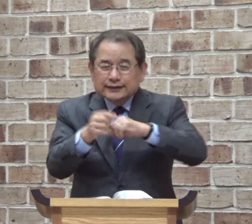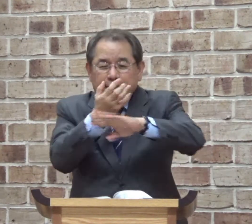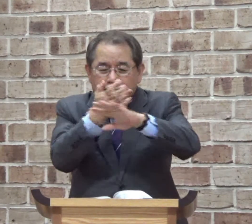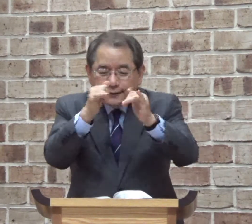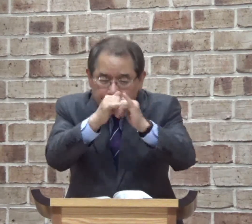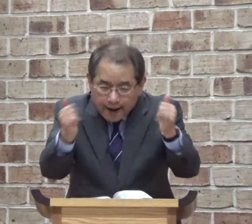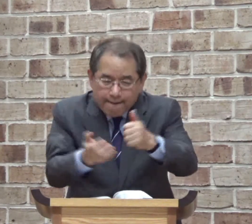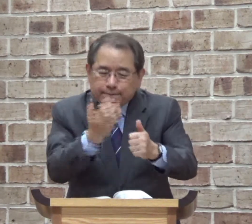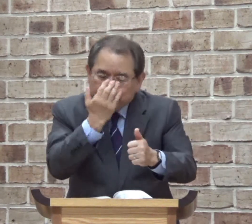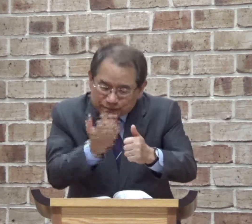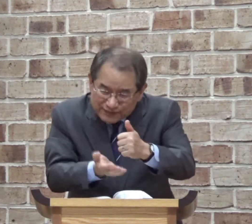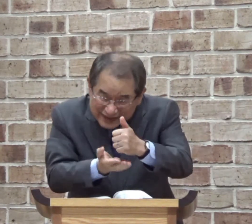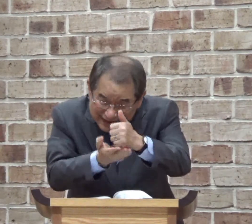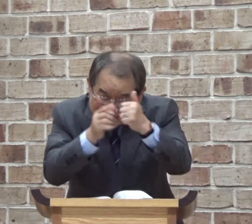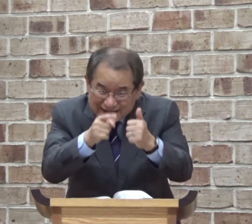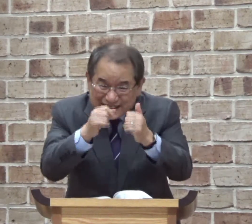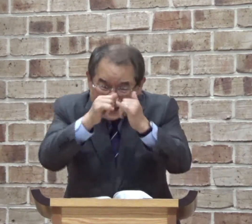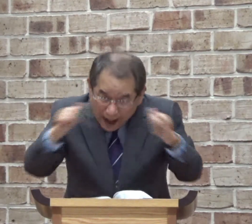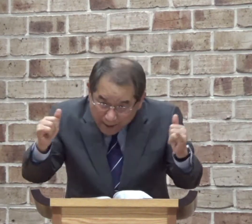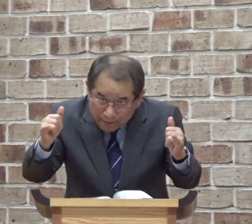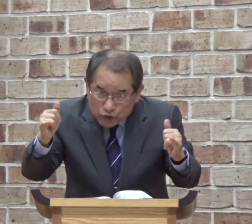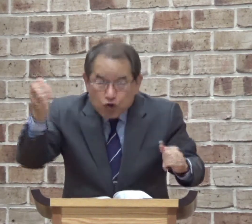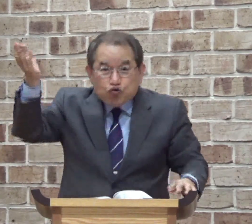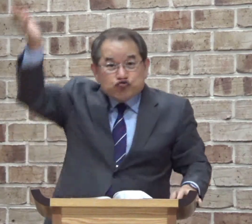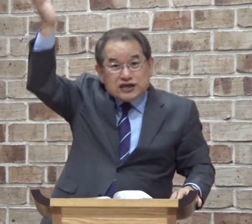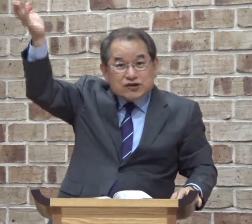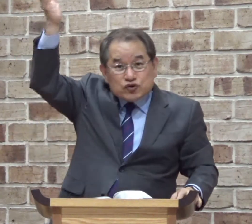쳐다볼 시간이 없답니다. 라고 대답했습니다.